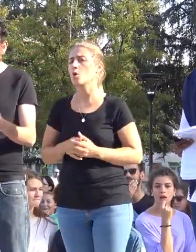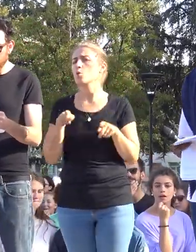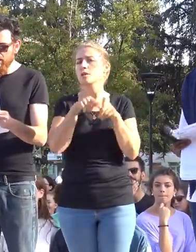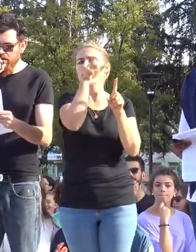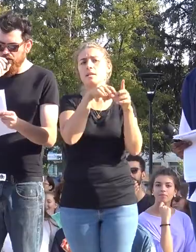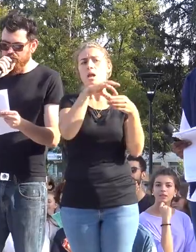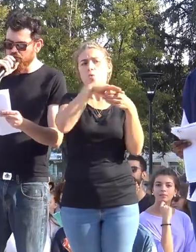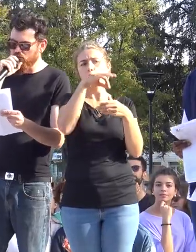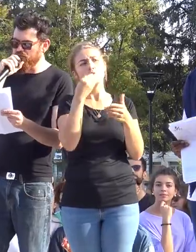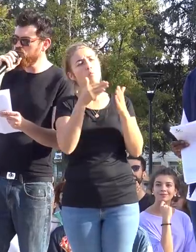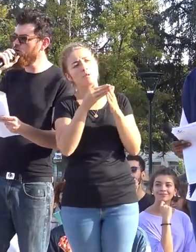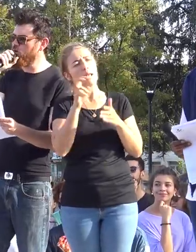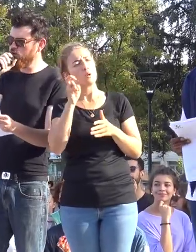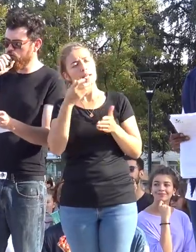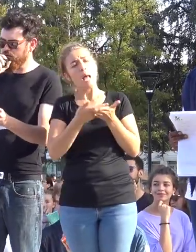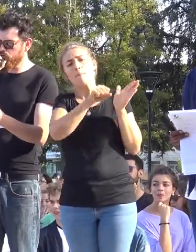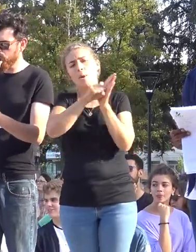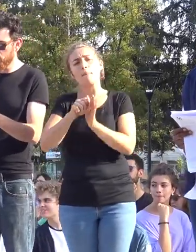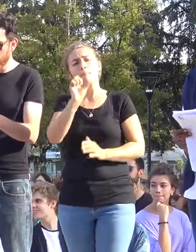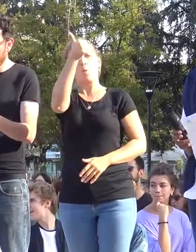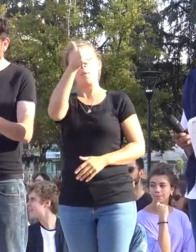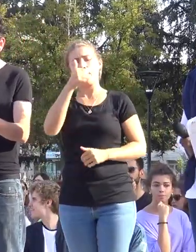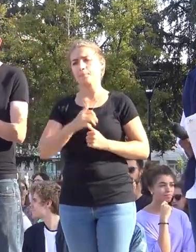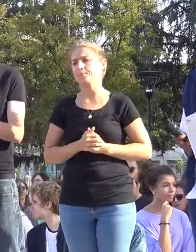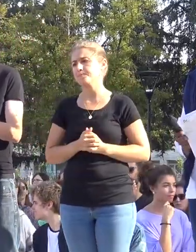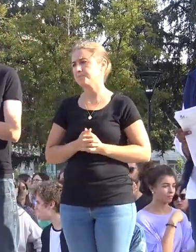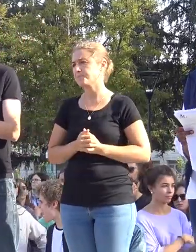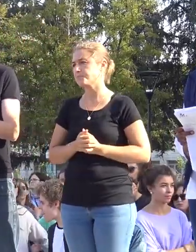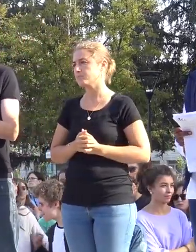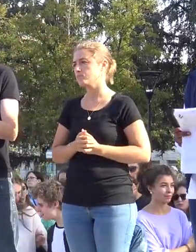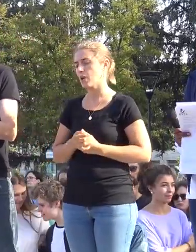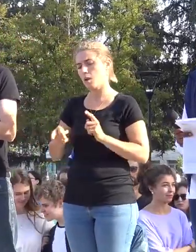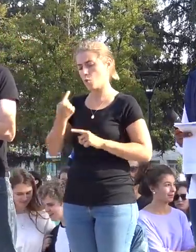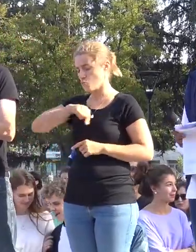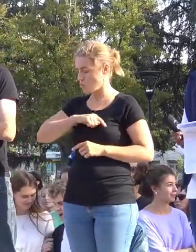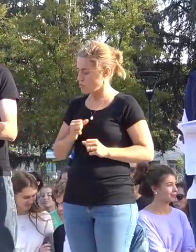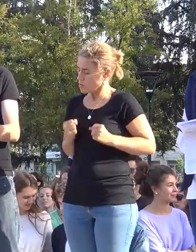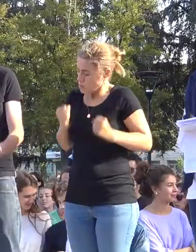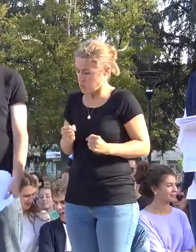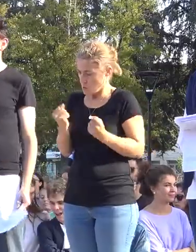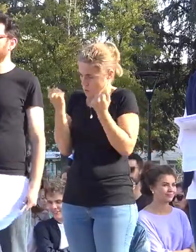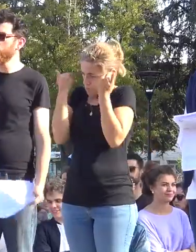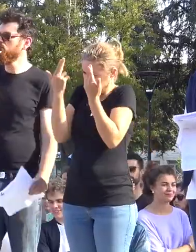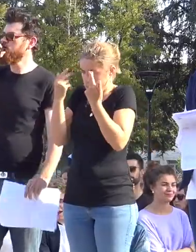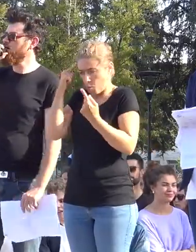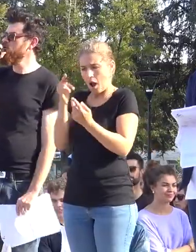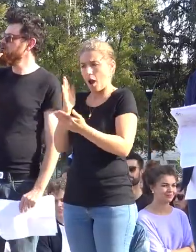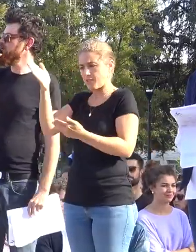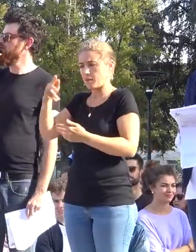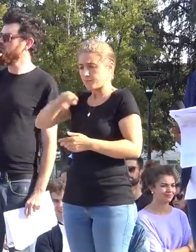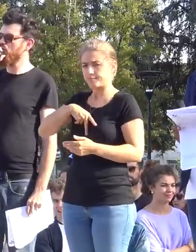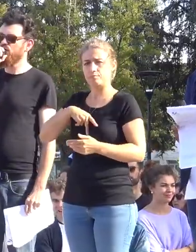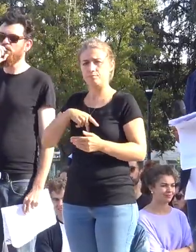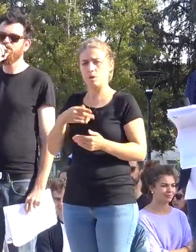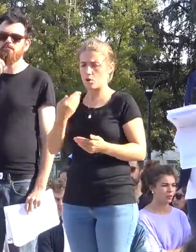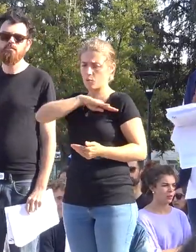l'écologie la priorité numéro un de leur action. Soyons forts et déterminés. L'avenir ne tient qu'à nous, car oui,